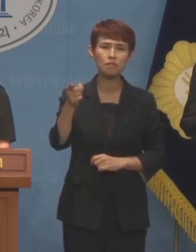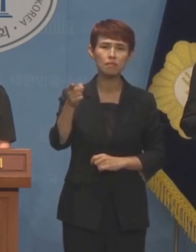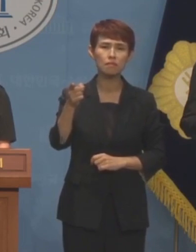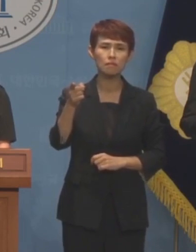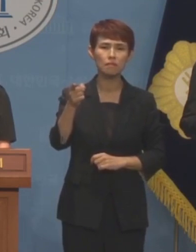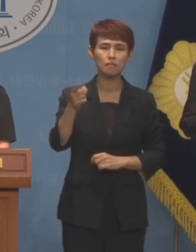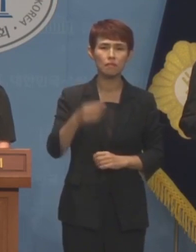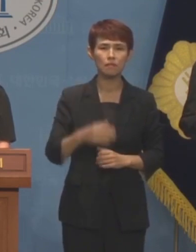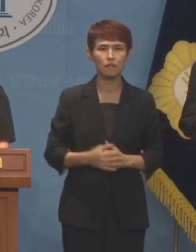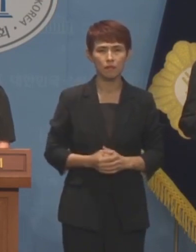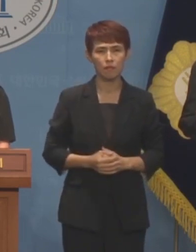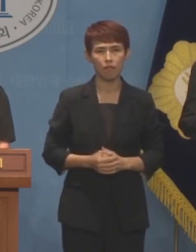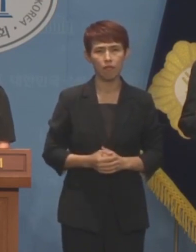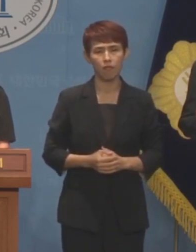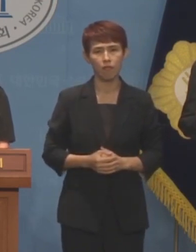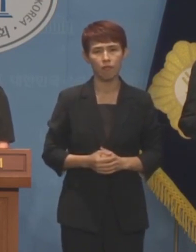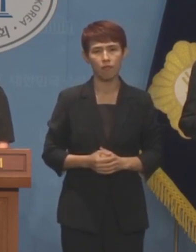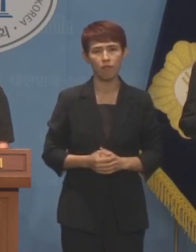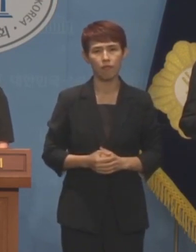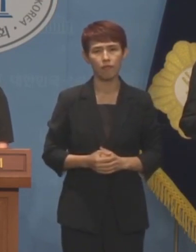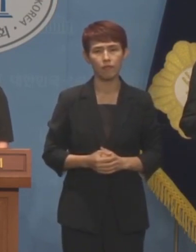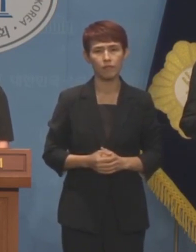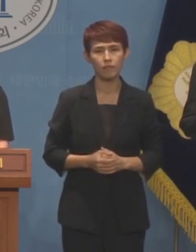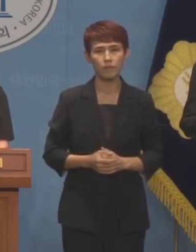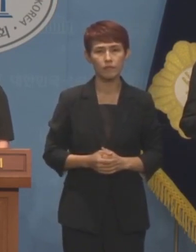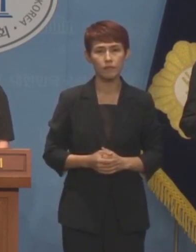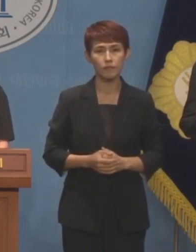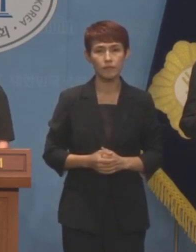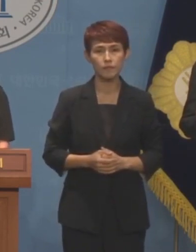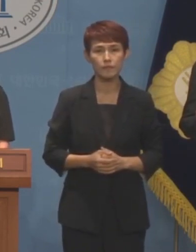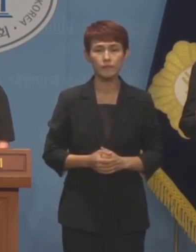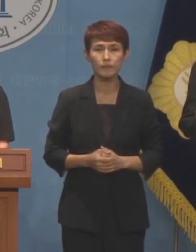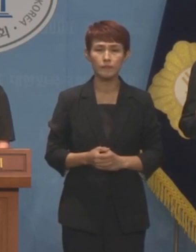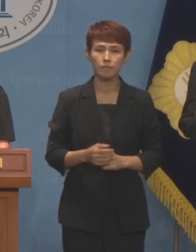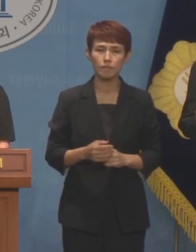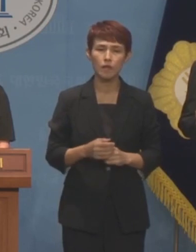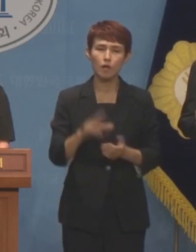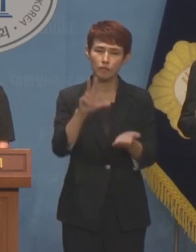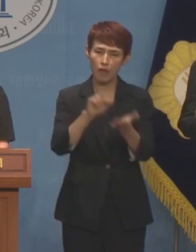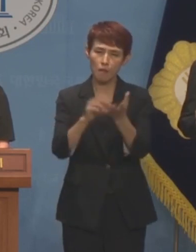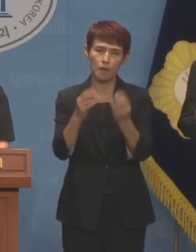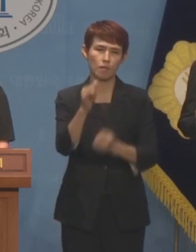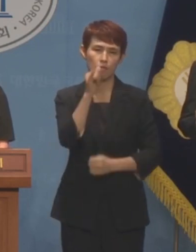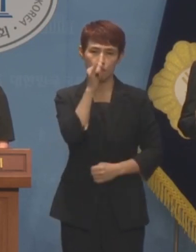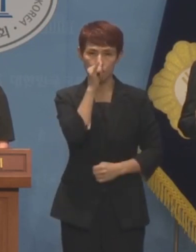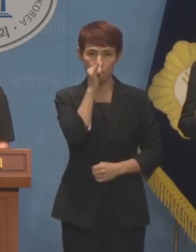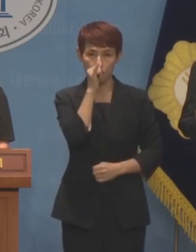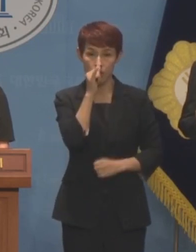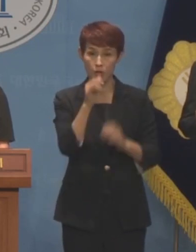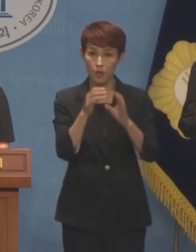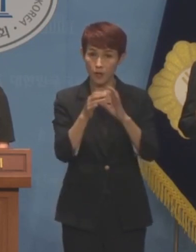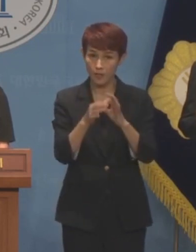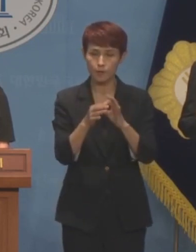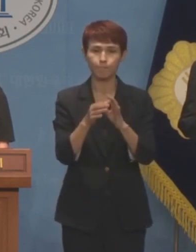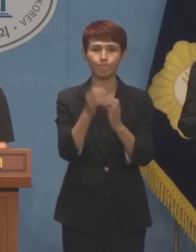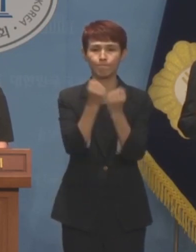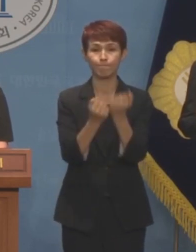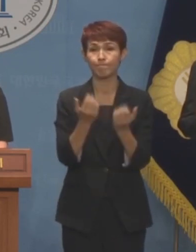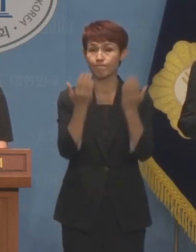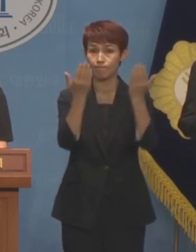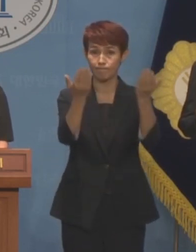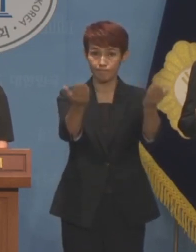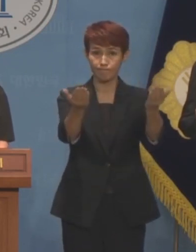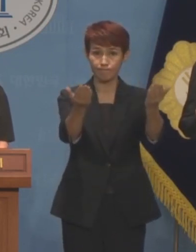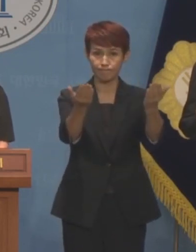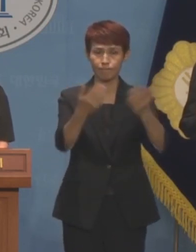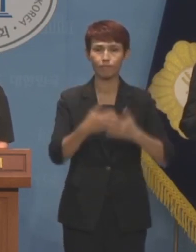독립을 부정하는 그런 대단한 이야기를 했습니다. 네, 그래서 여러 가지 문제들이 많은데요. 관련해서 저희가 기자회견을 통해서